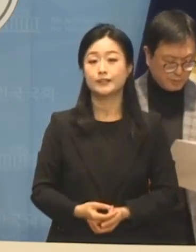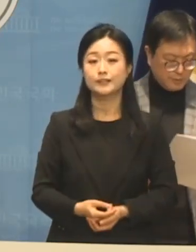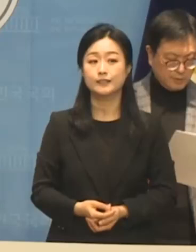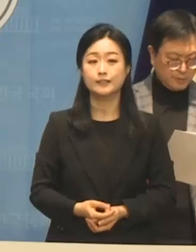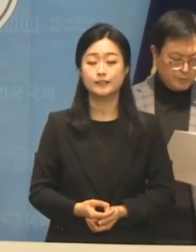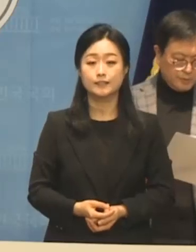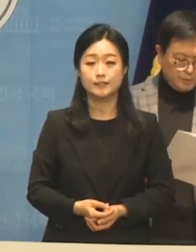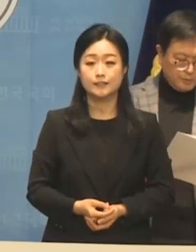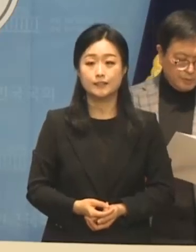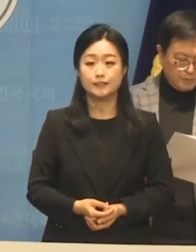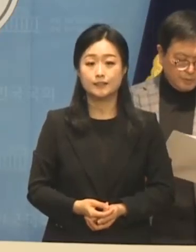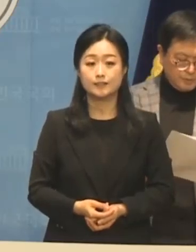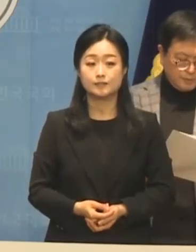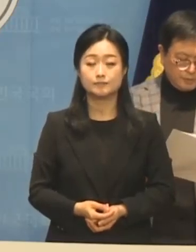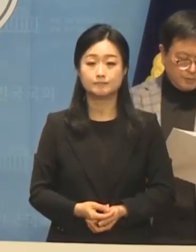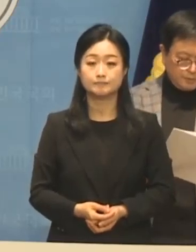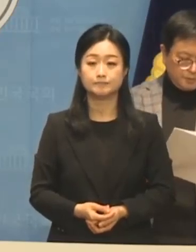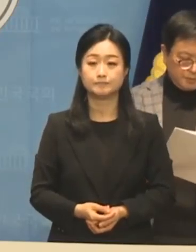취하였습니다.